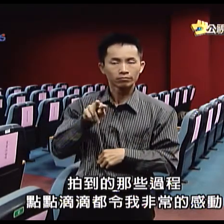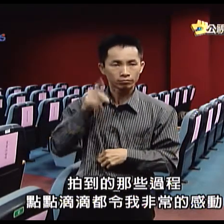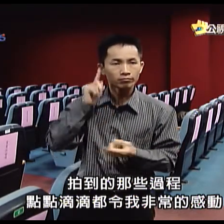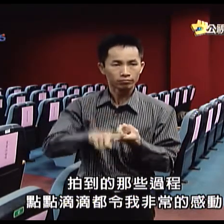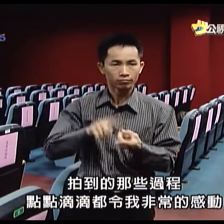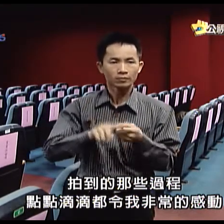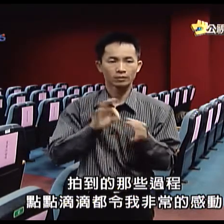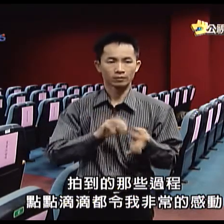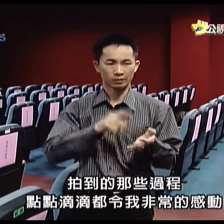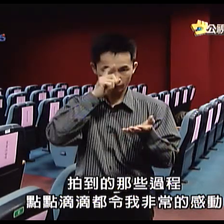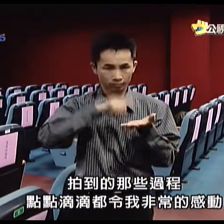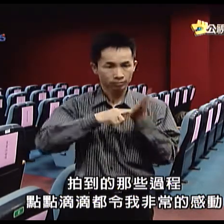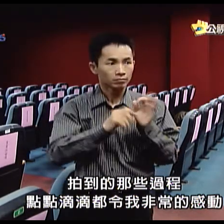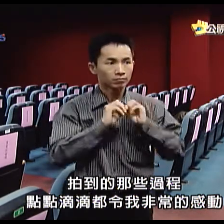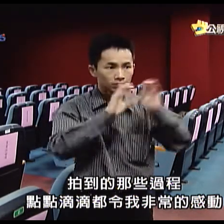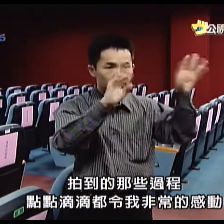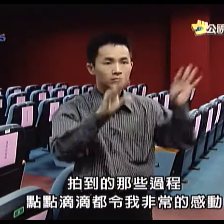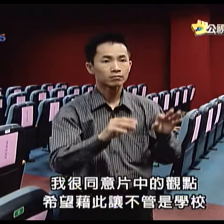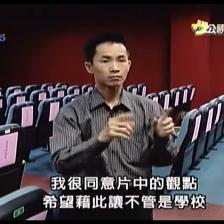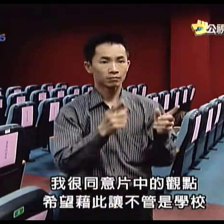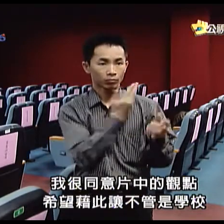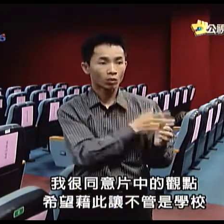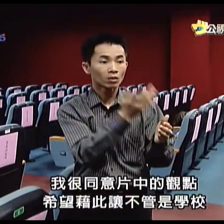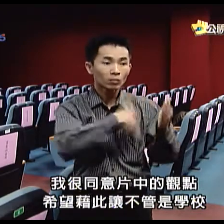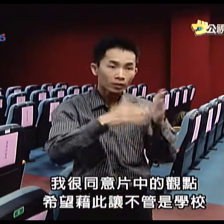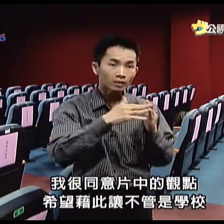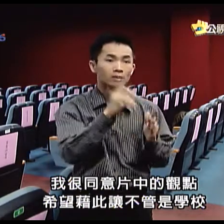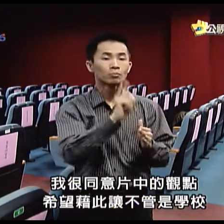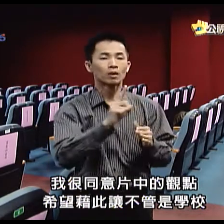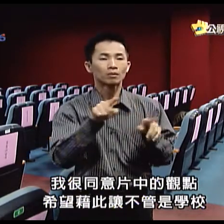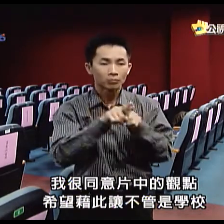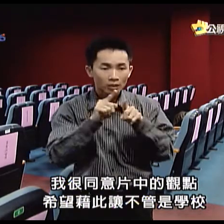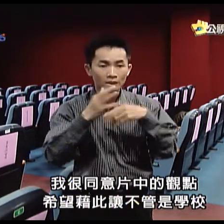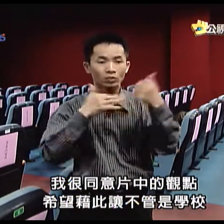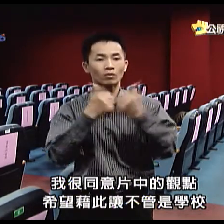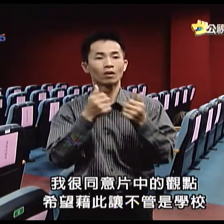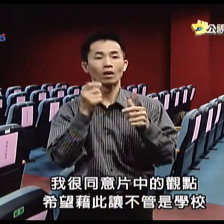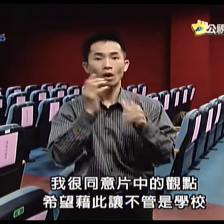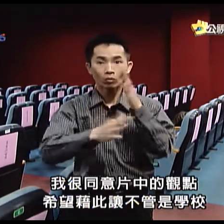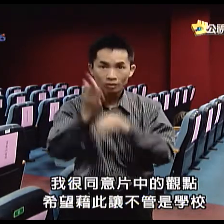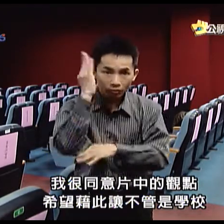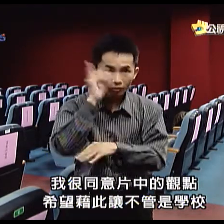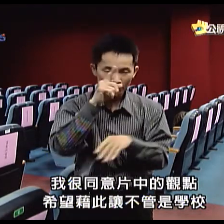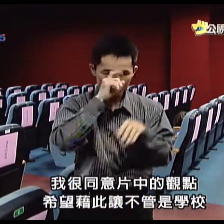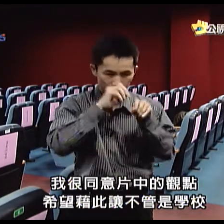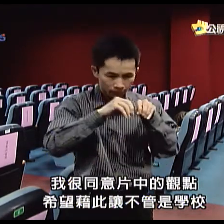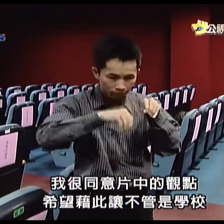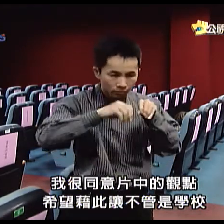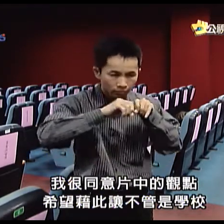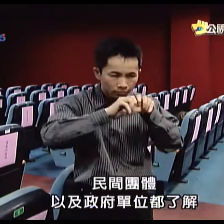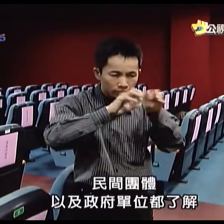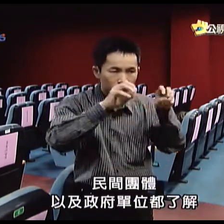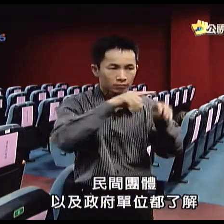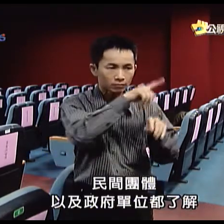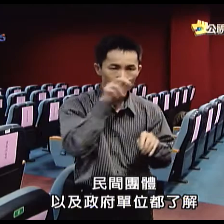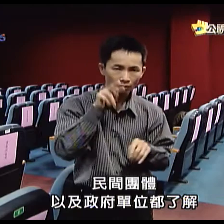我非常的感动。我很同意片中的观点，希望借此让不管是学校、民间团体以及